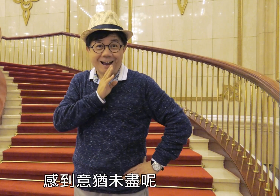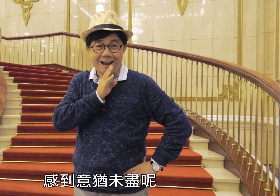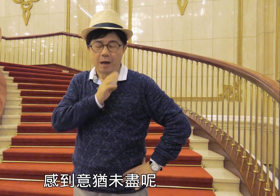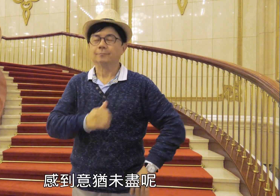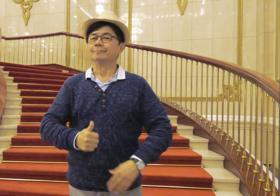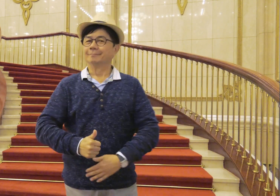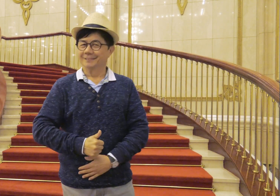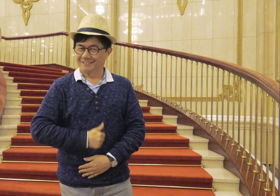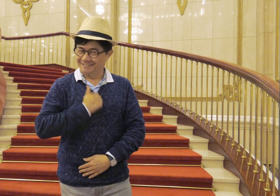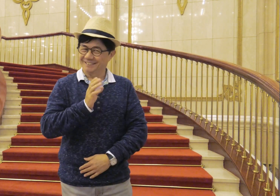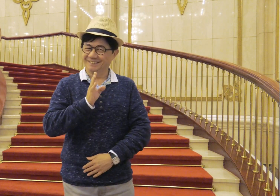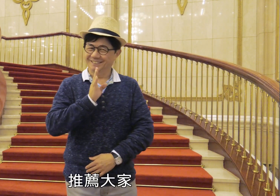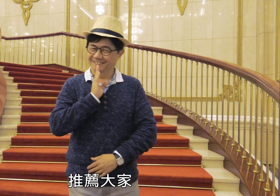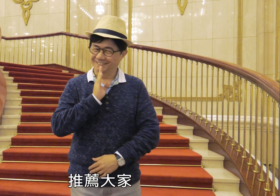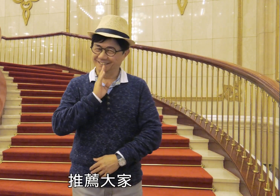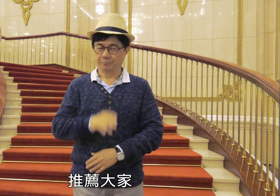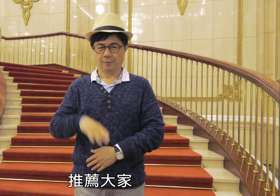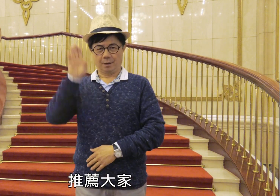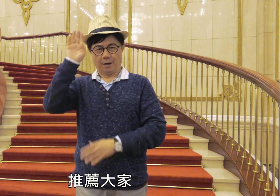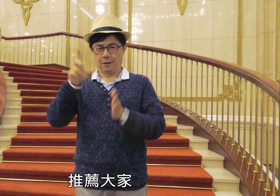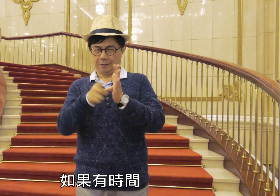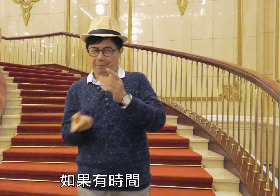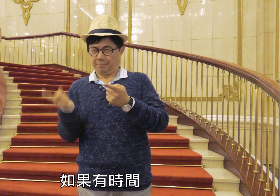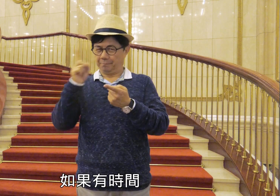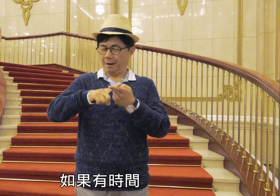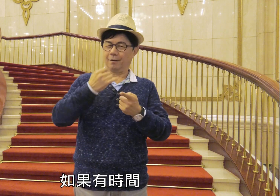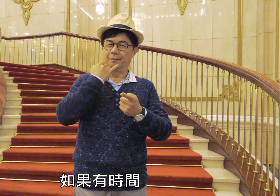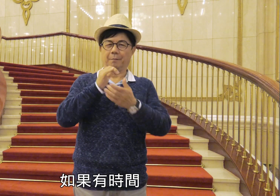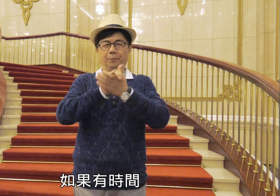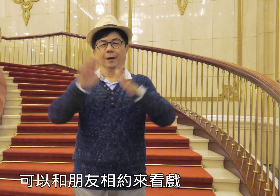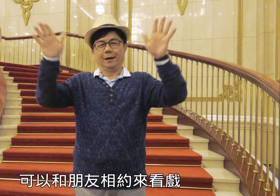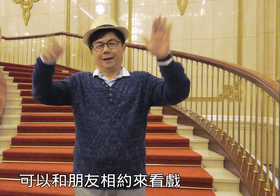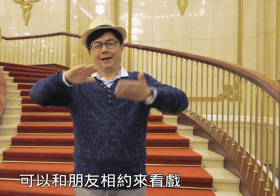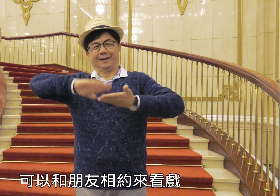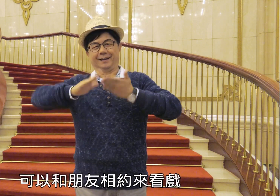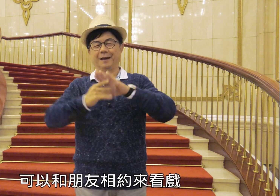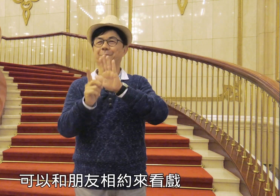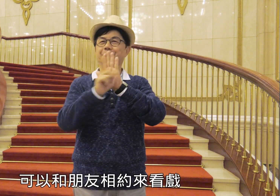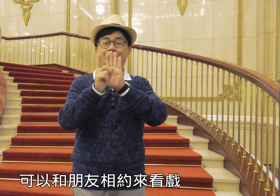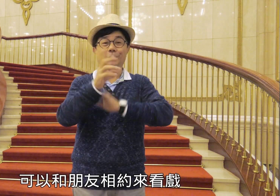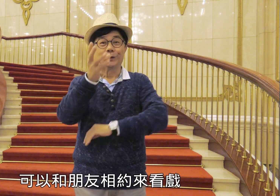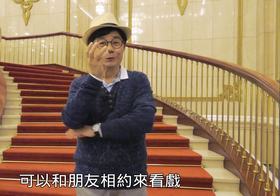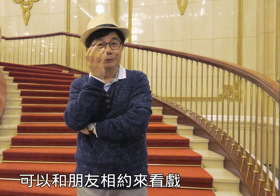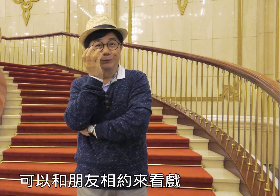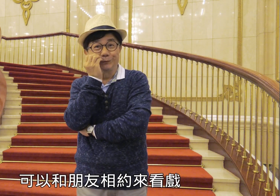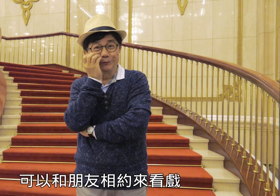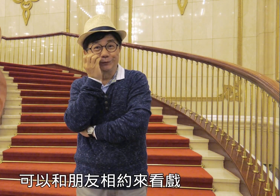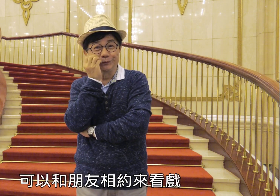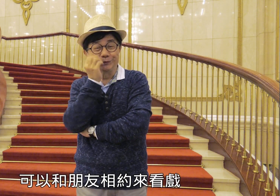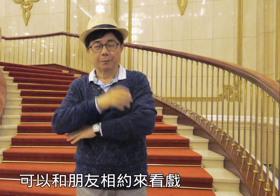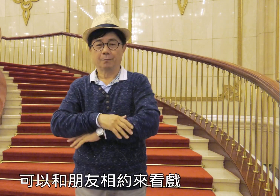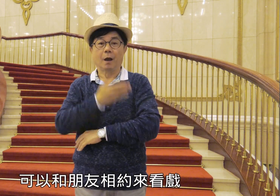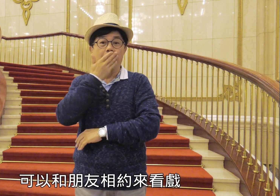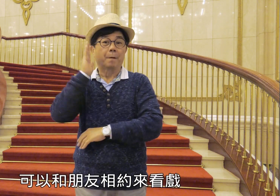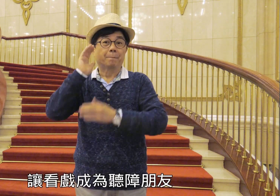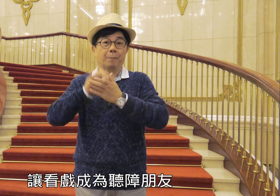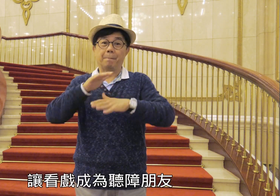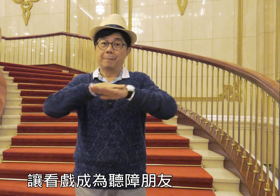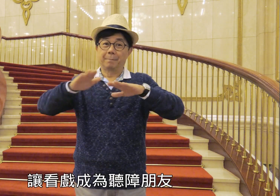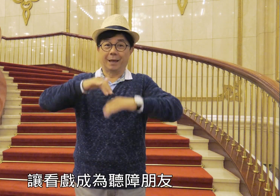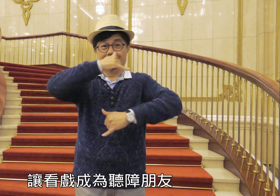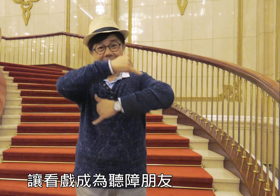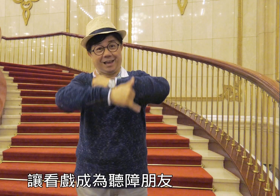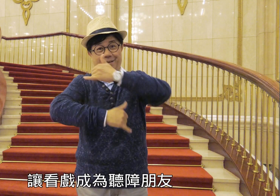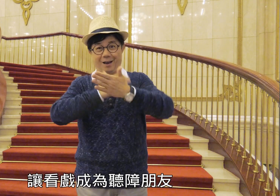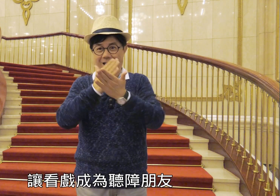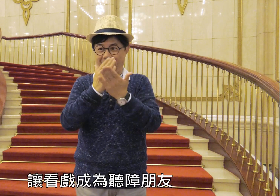呢？推荐大家啊，如果有时间可以和朋友相约来看戏，让